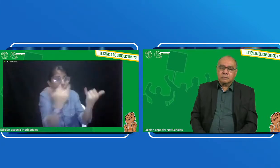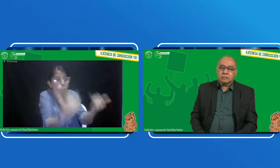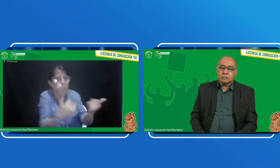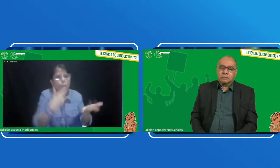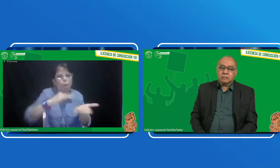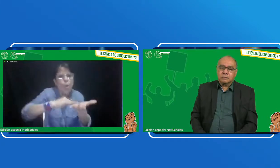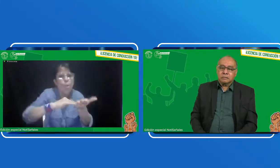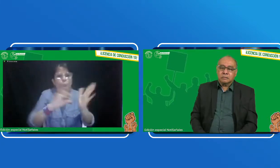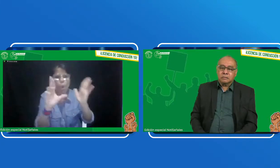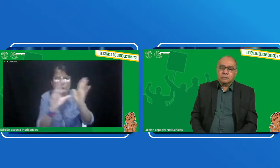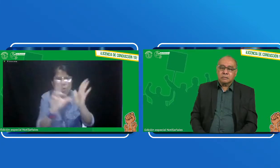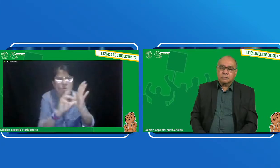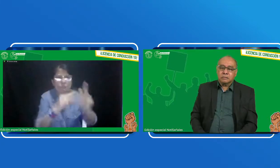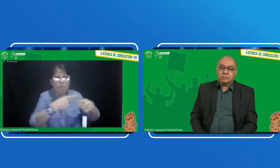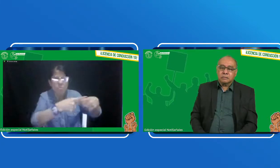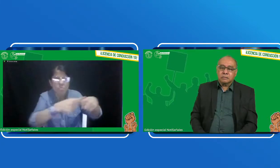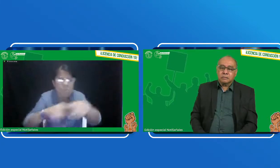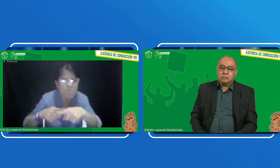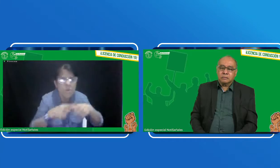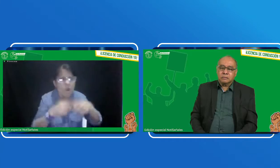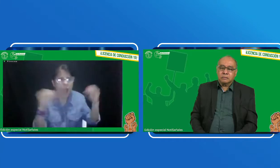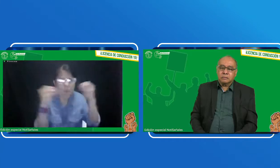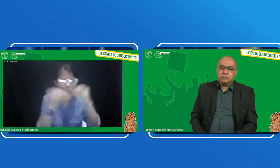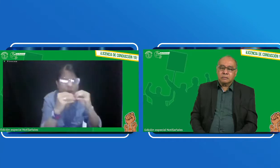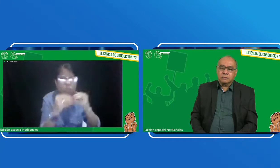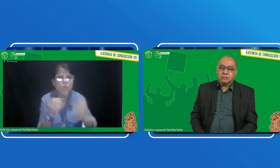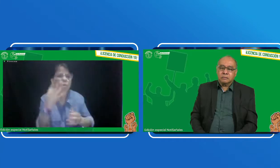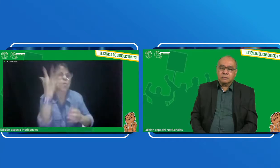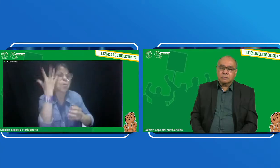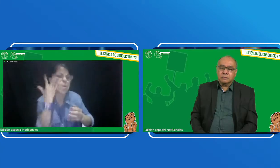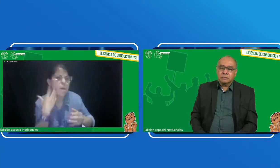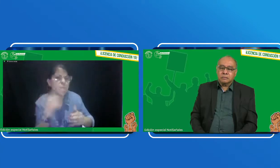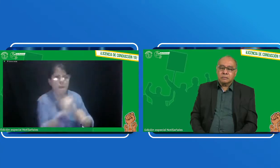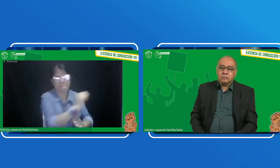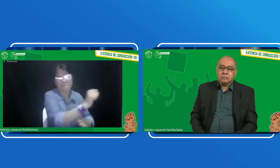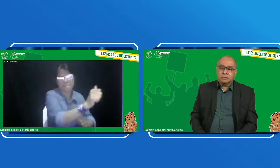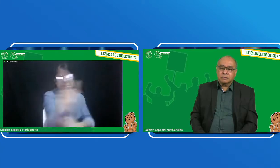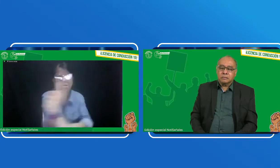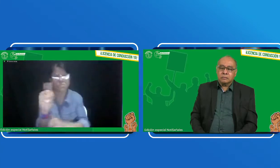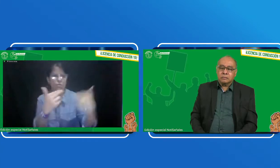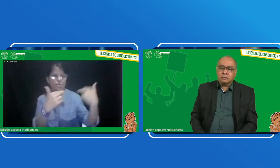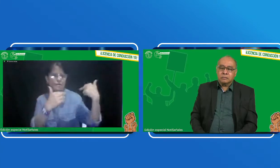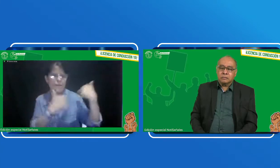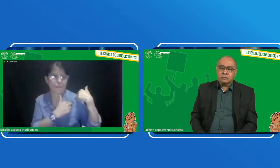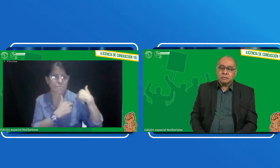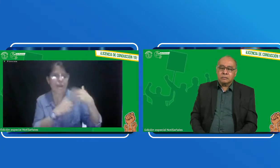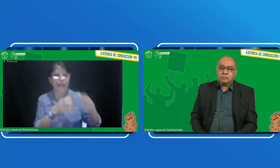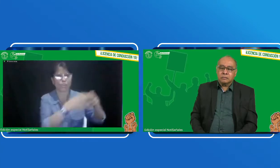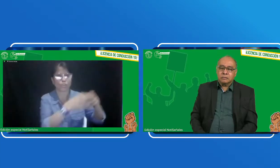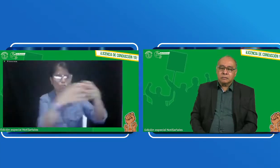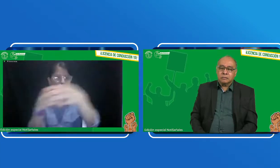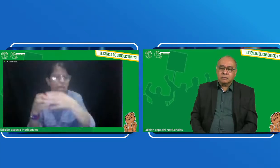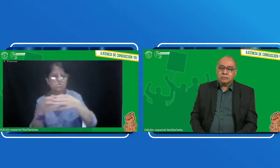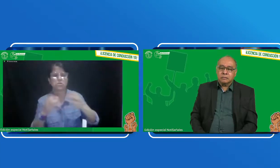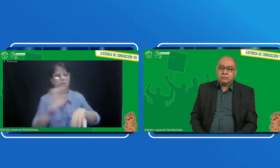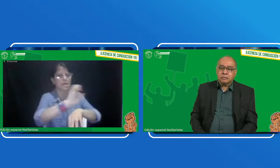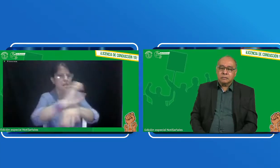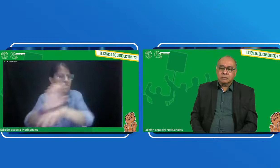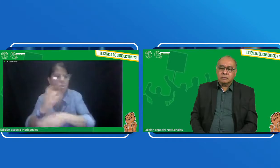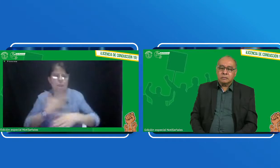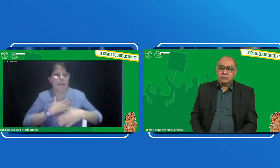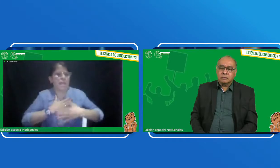nacional, les invito a que se queden en el espacio pues por esta jornada, y ya luego podemos ya desde